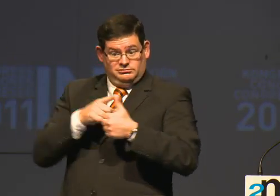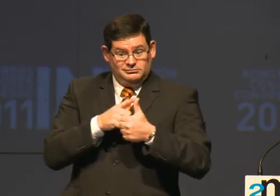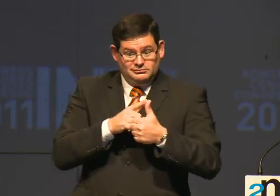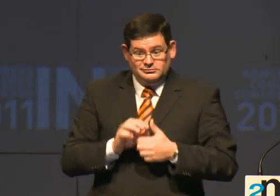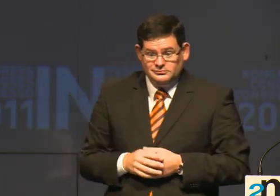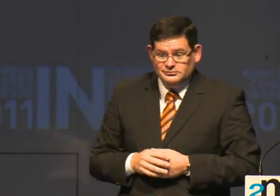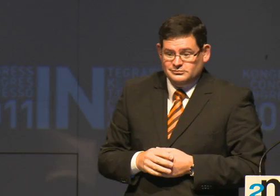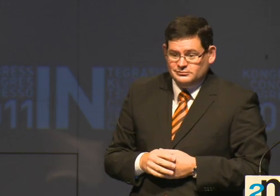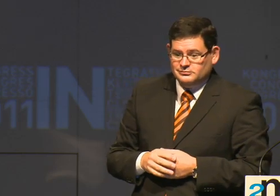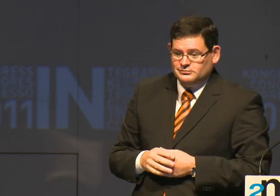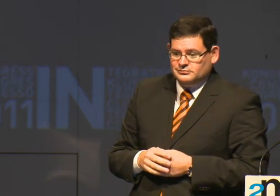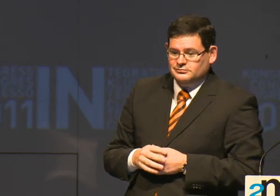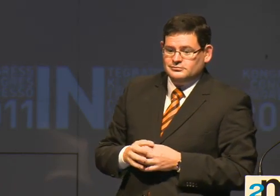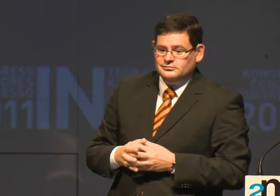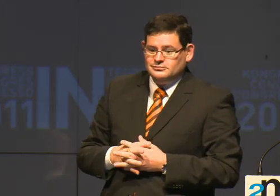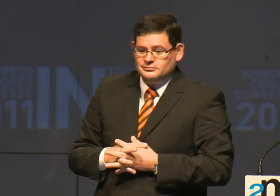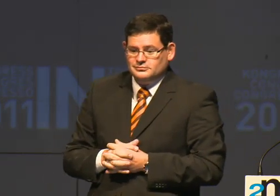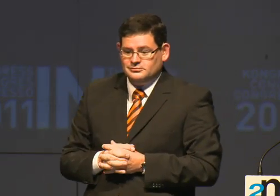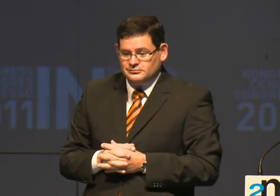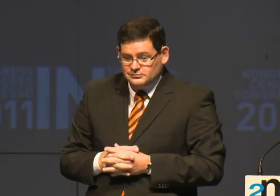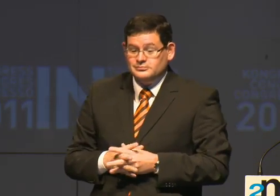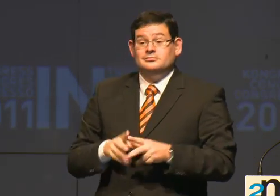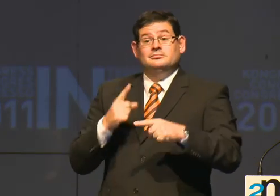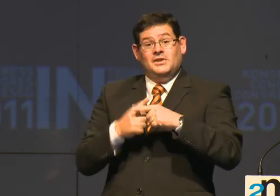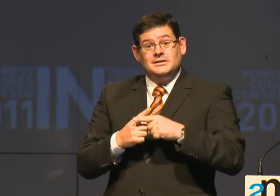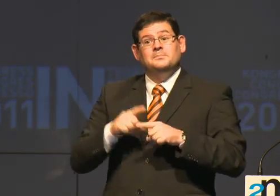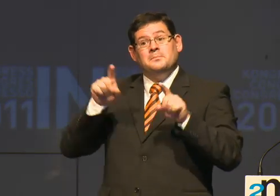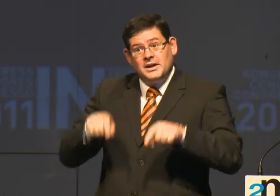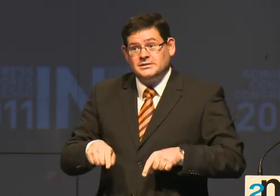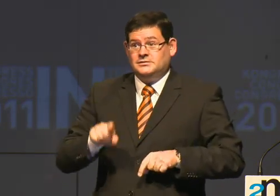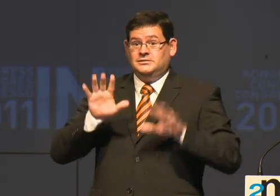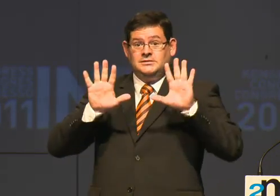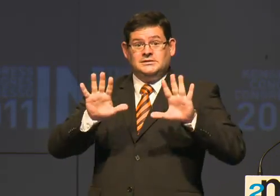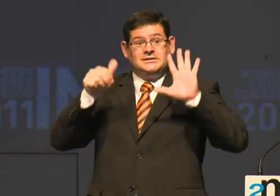augmenter de plus d'1% par an pour, au bout de 10 ans, arriver aux 75%.